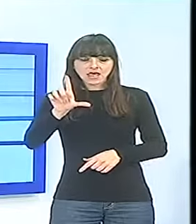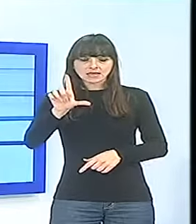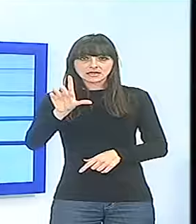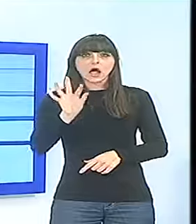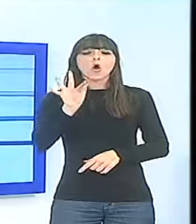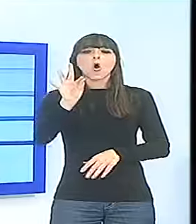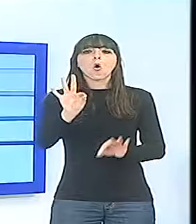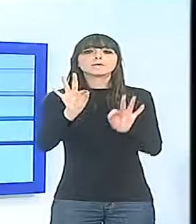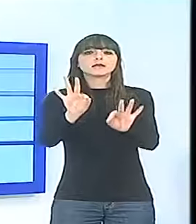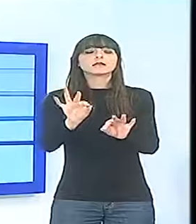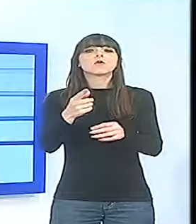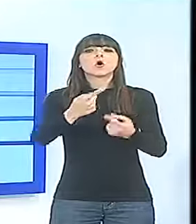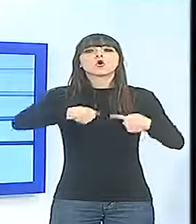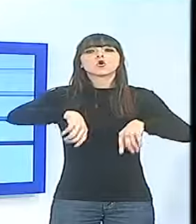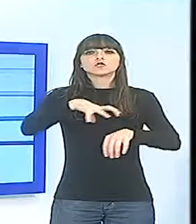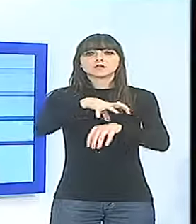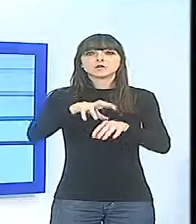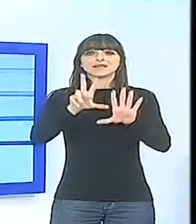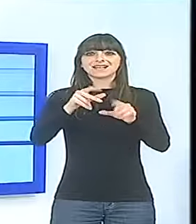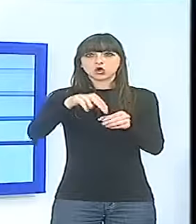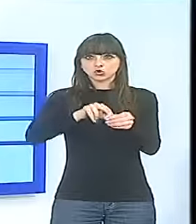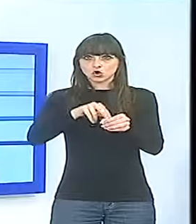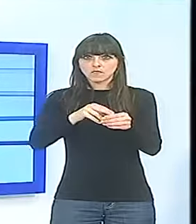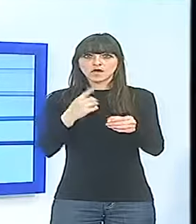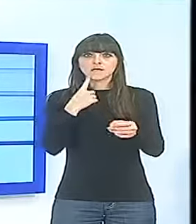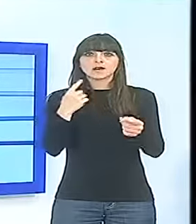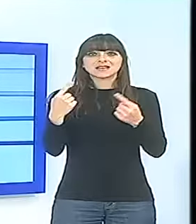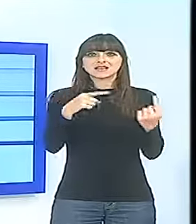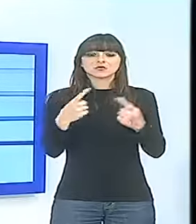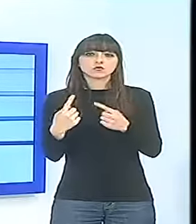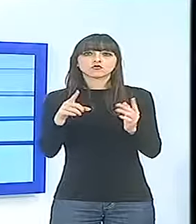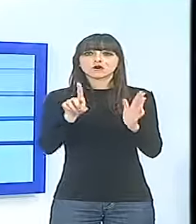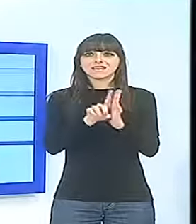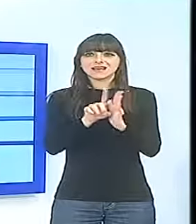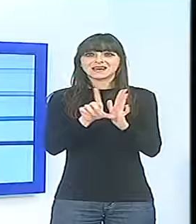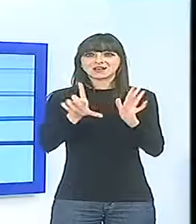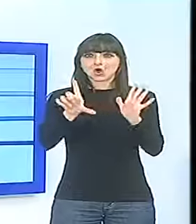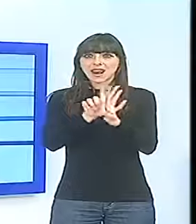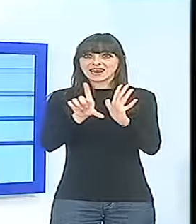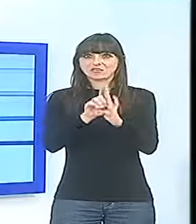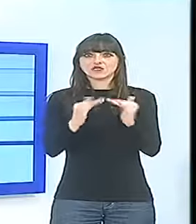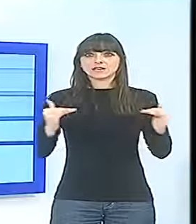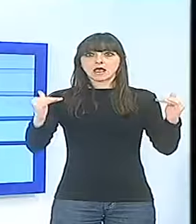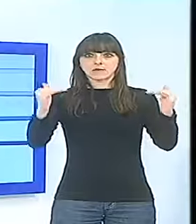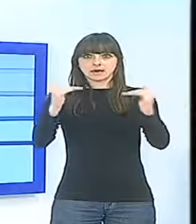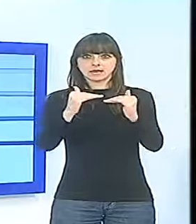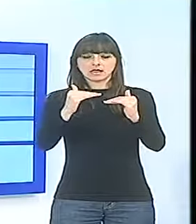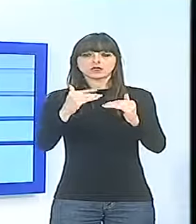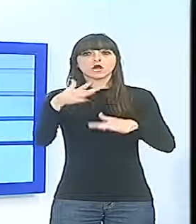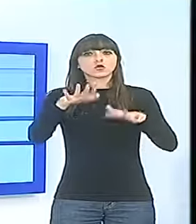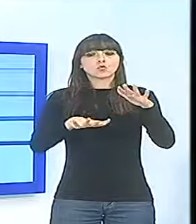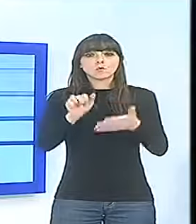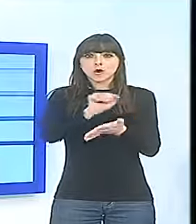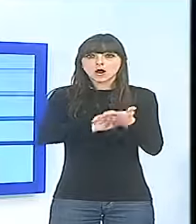dei Ministri dell'8 novembre, quando si discuterà il decreto collegato alla legge di stabilità, nel quale è inserita anche l'ipotesi di